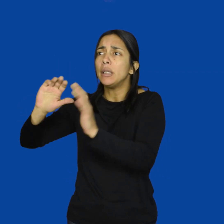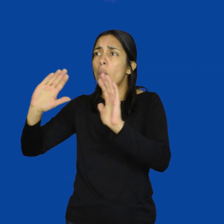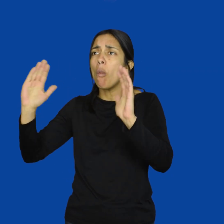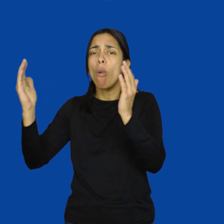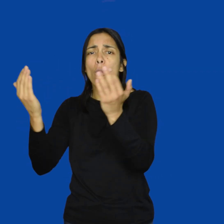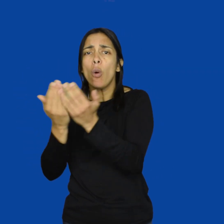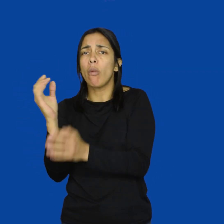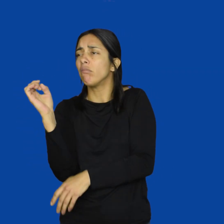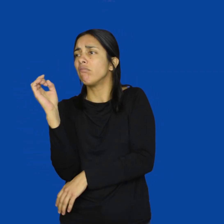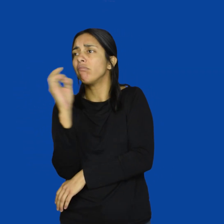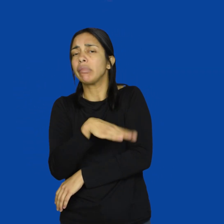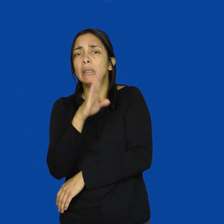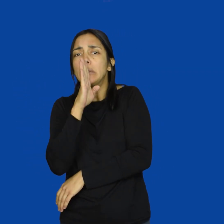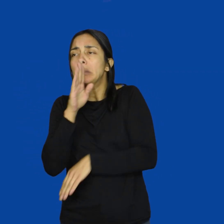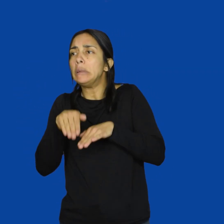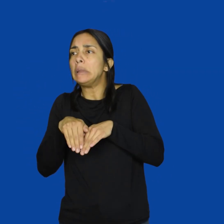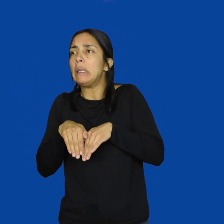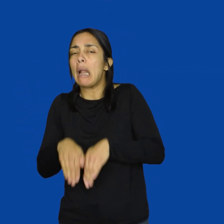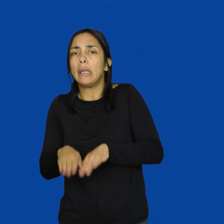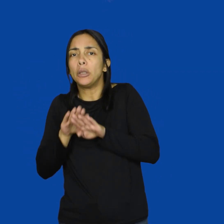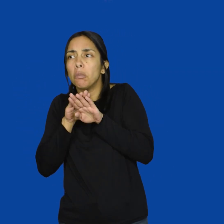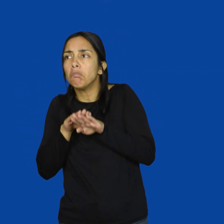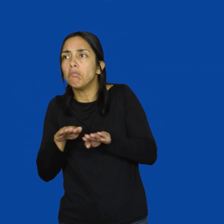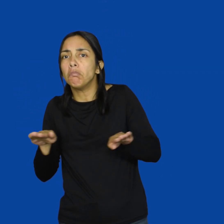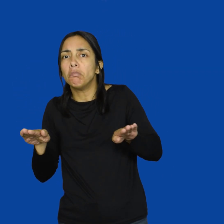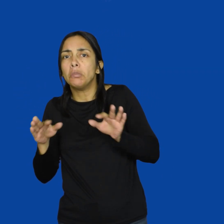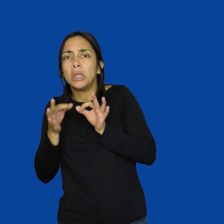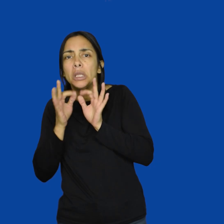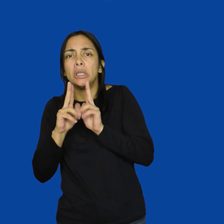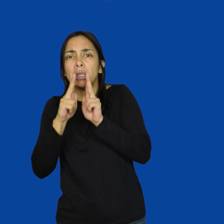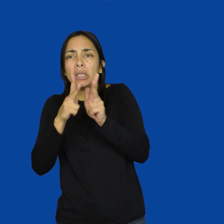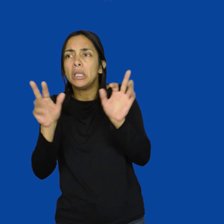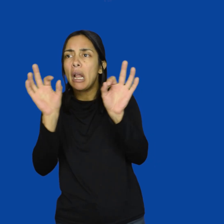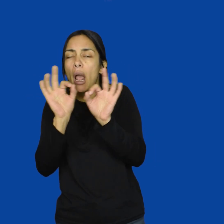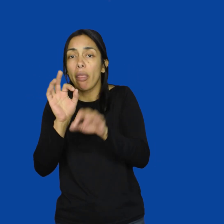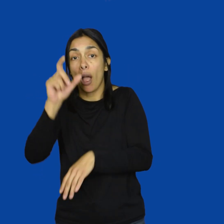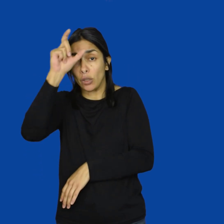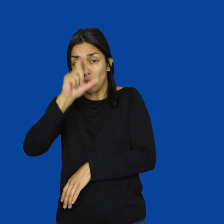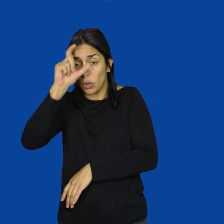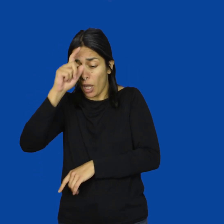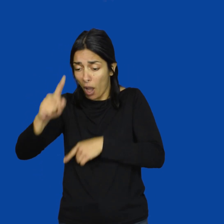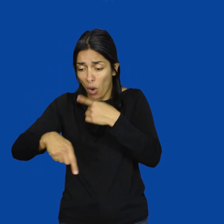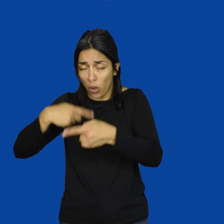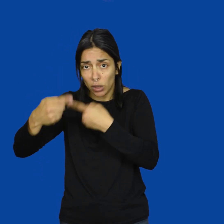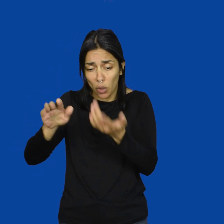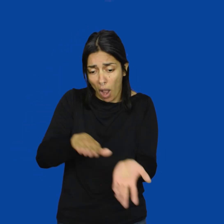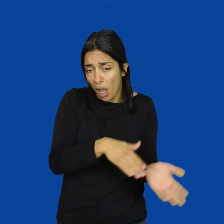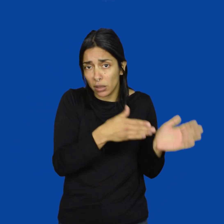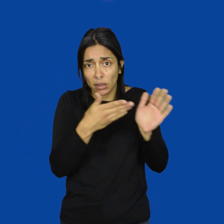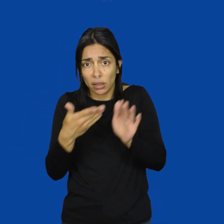perpetuando el silencio de un hecho que había buscado devastarlos. Turquía aún se niega a aceptar las atrocidades